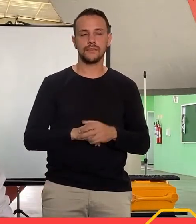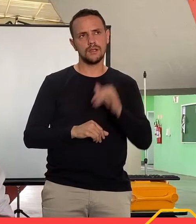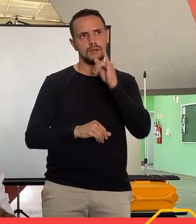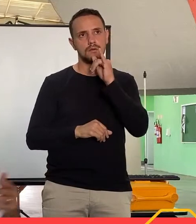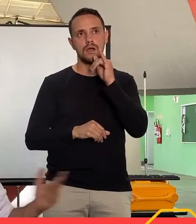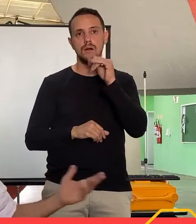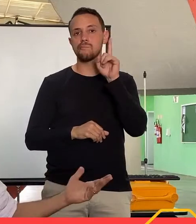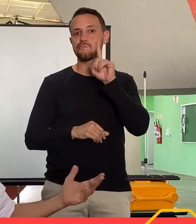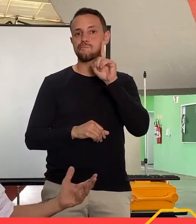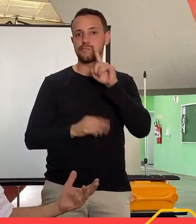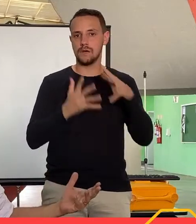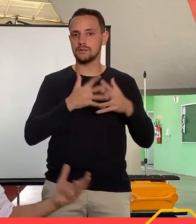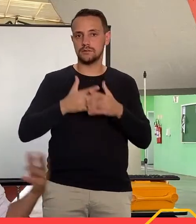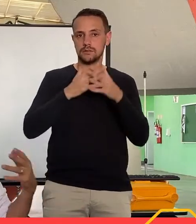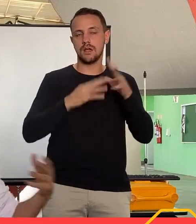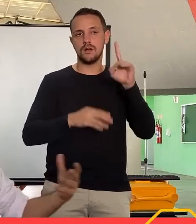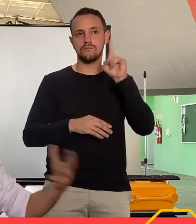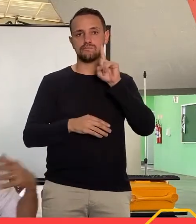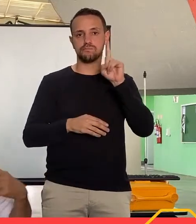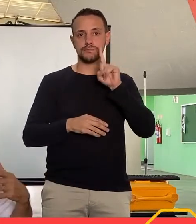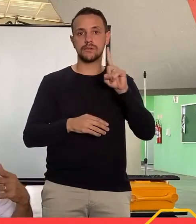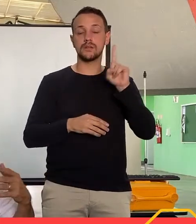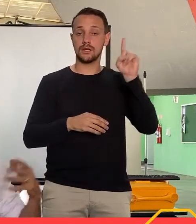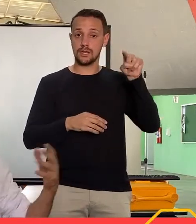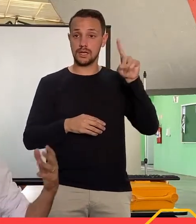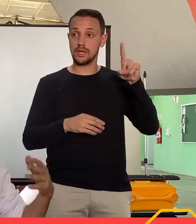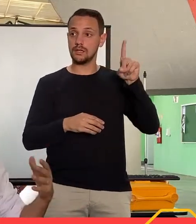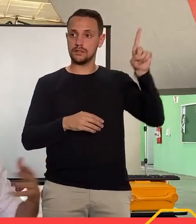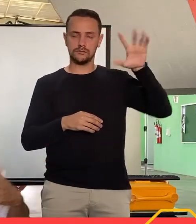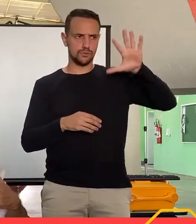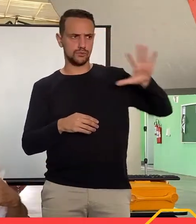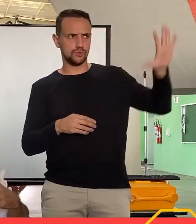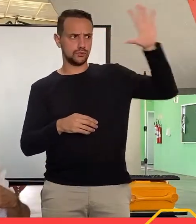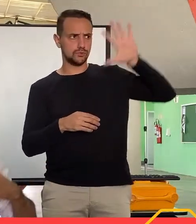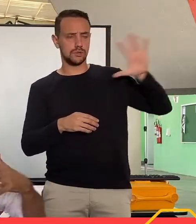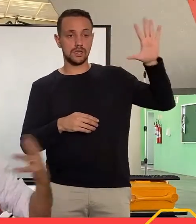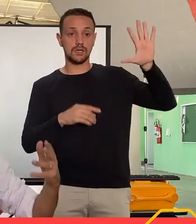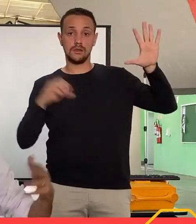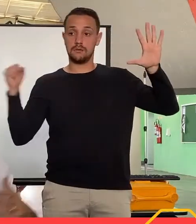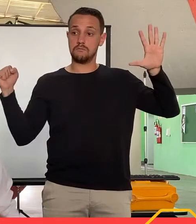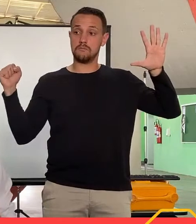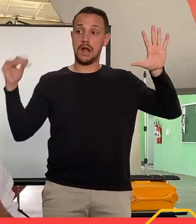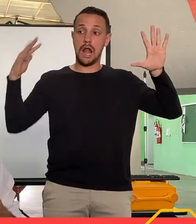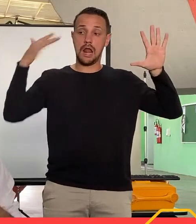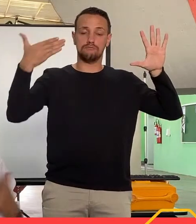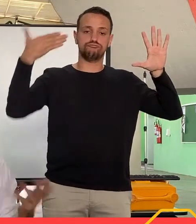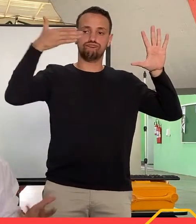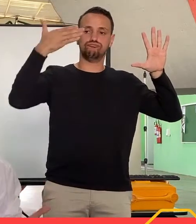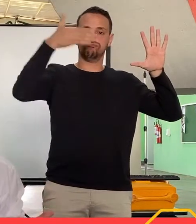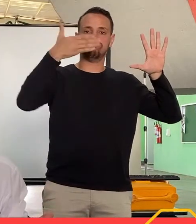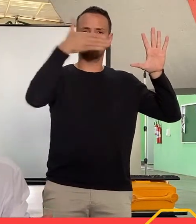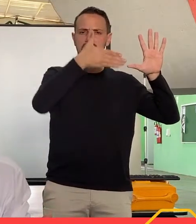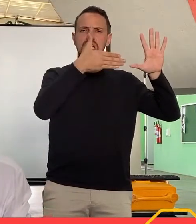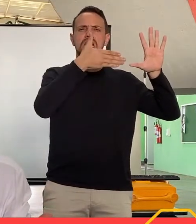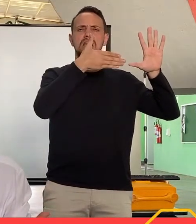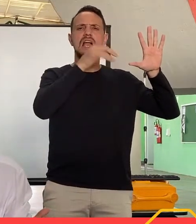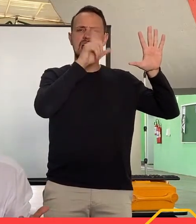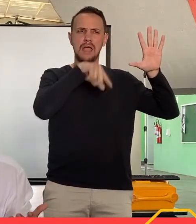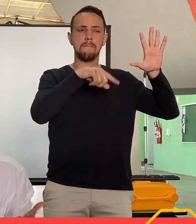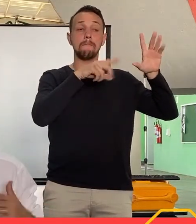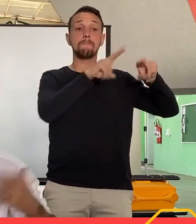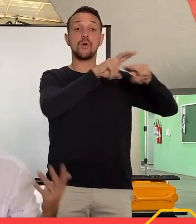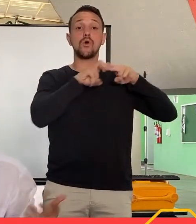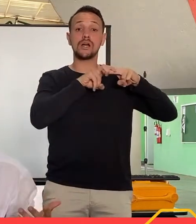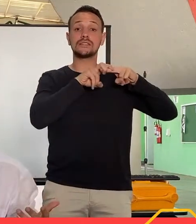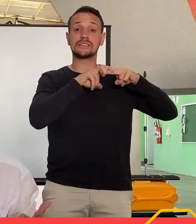Os Estados Unidos da América, que são fruto, cuja colonização já é fruto de guerras